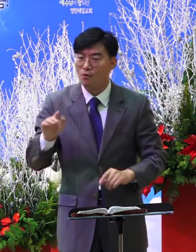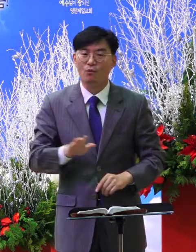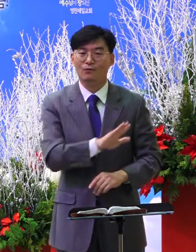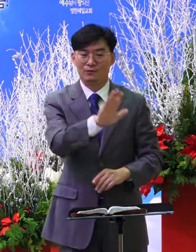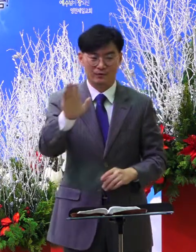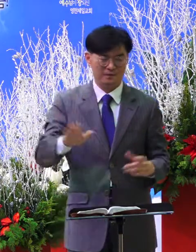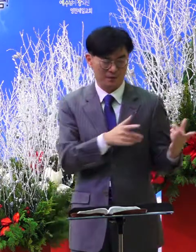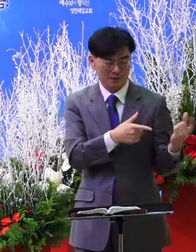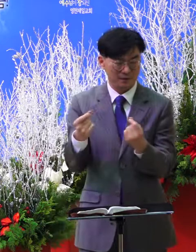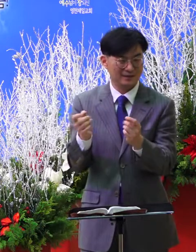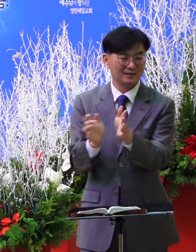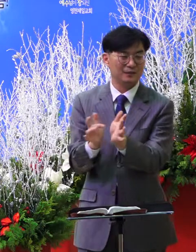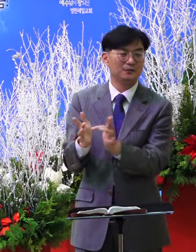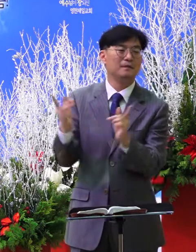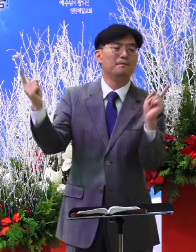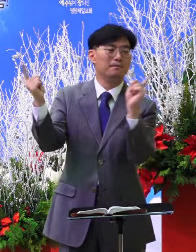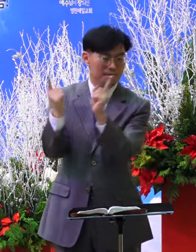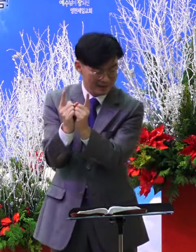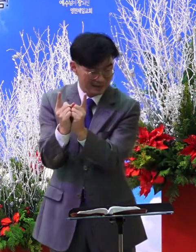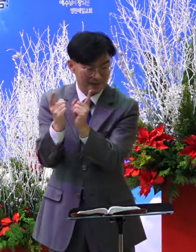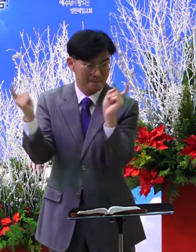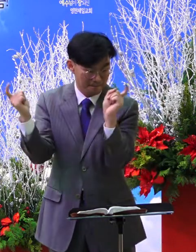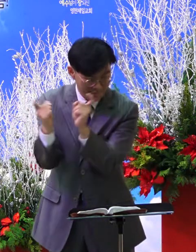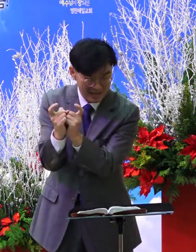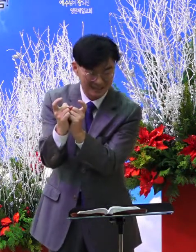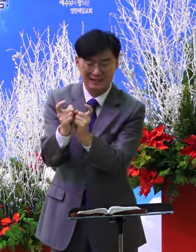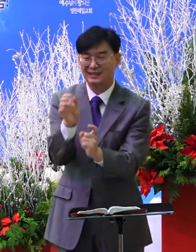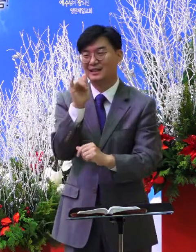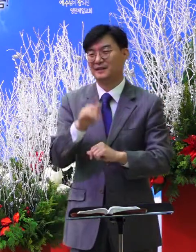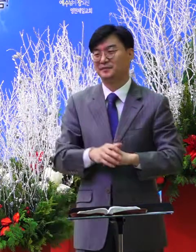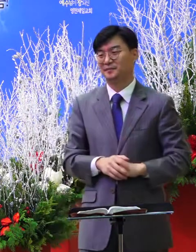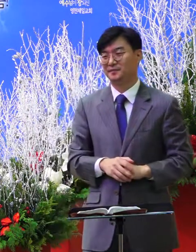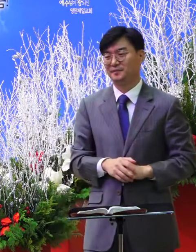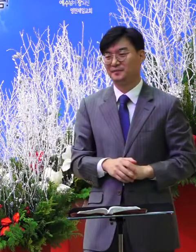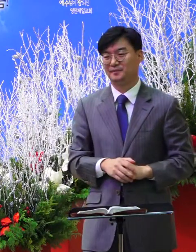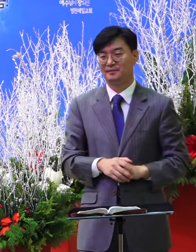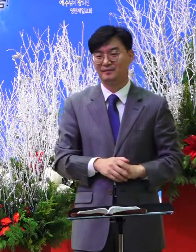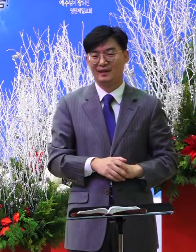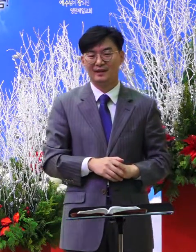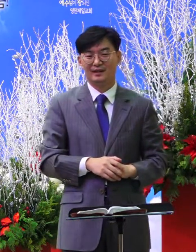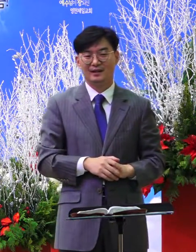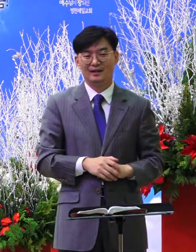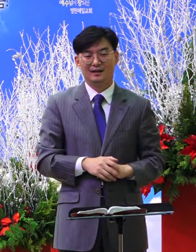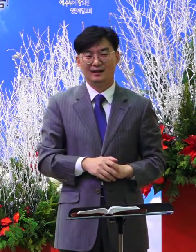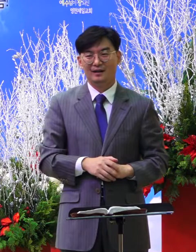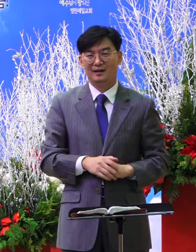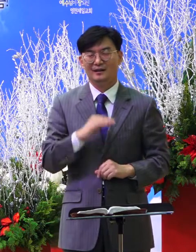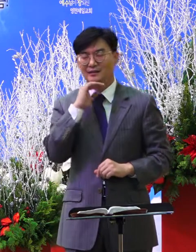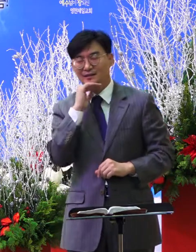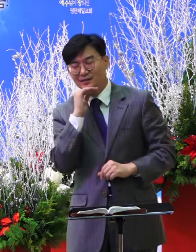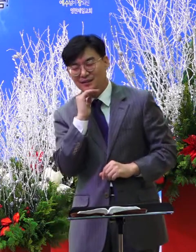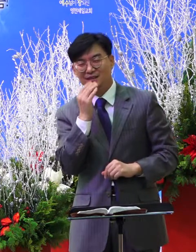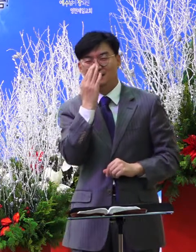오시지? 언제 오시는 거야? 안 오시는 것 아니야? 이렇게 생각하고 세상에 빠져서 삽니다.